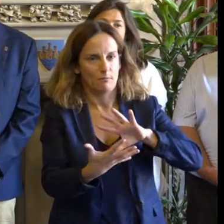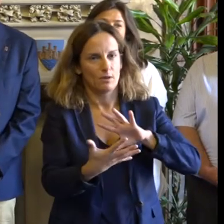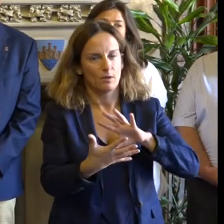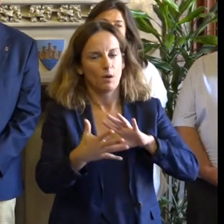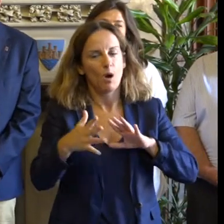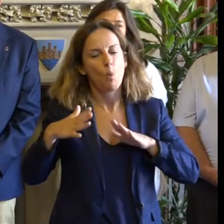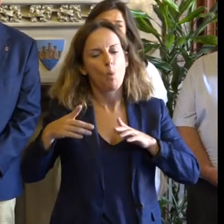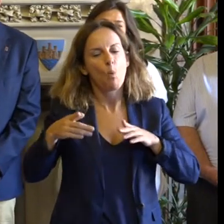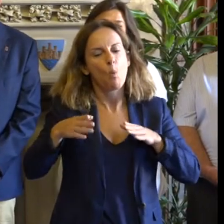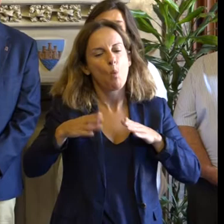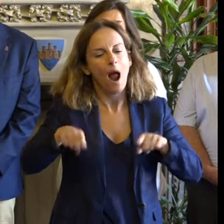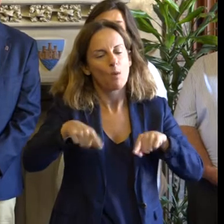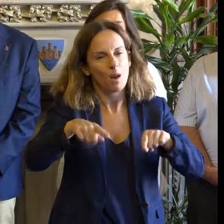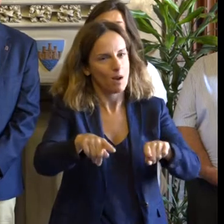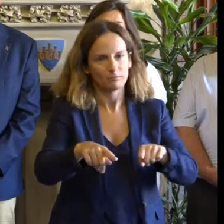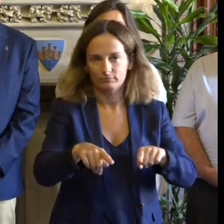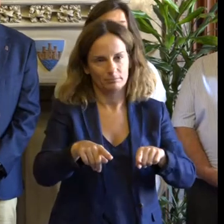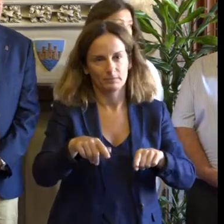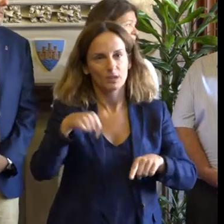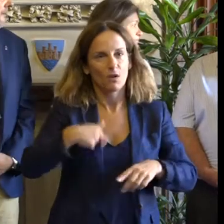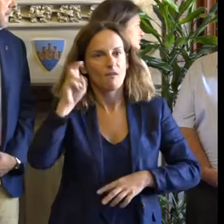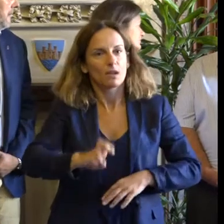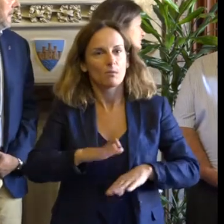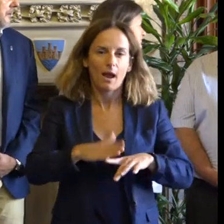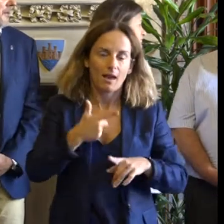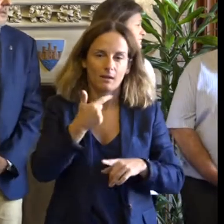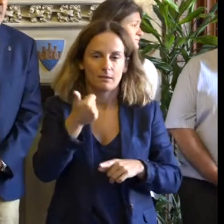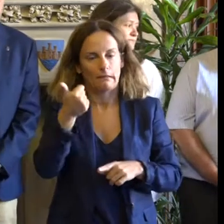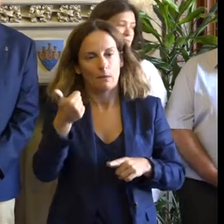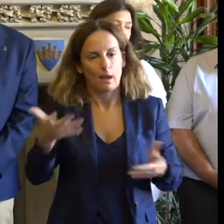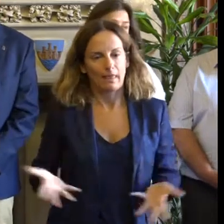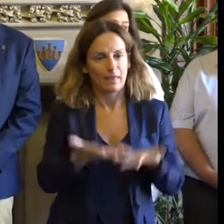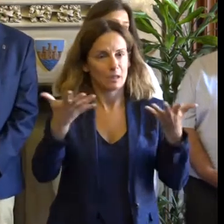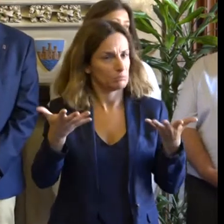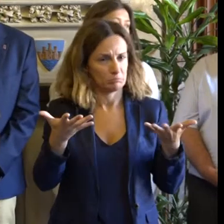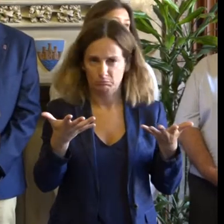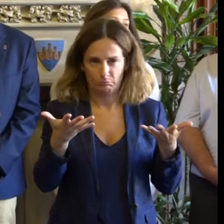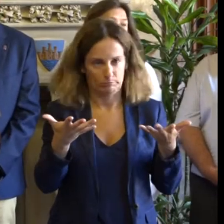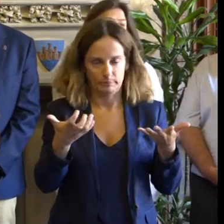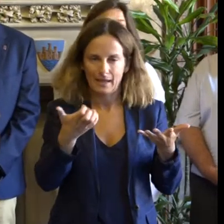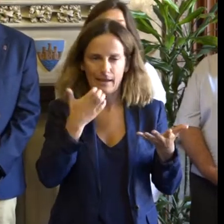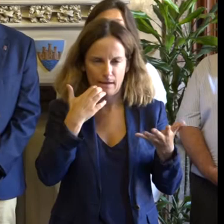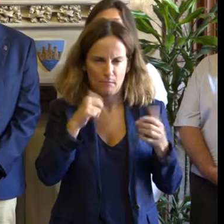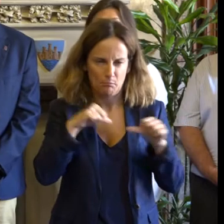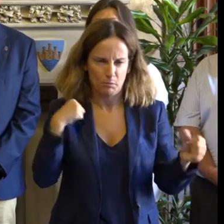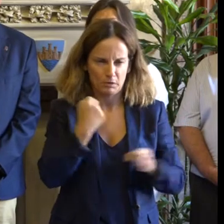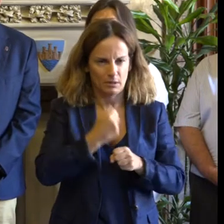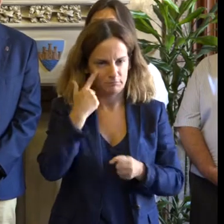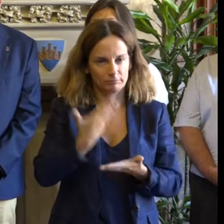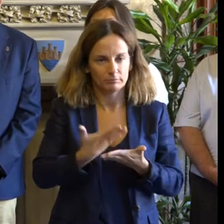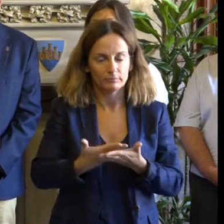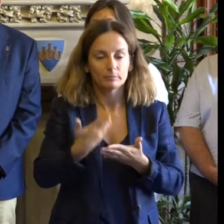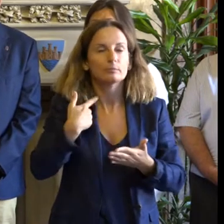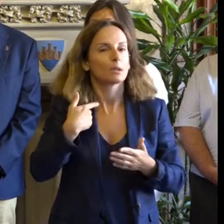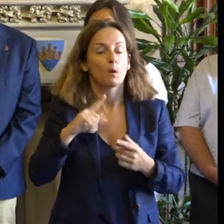una simple operació de maquillatge. Hi ha lleis que xerren clar. La recuperació de la Direcció Insular d'Igualtat va ser una